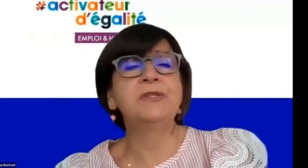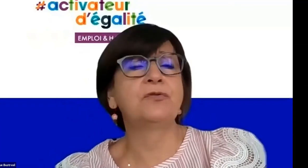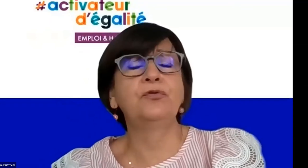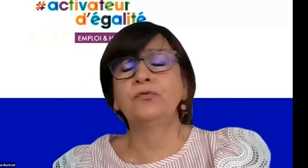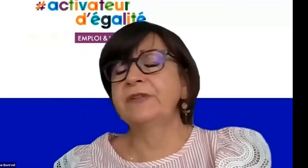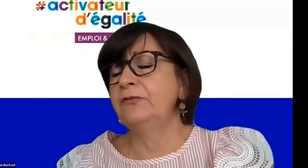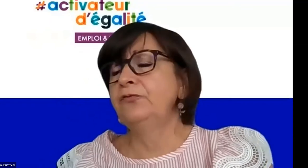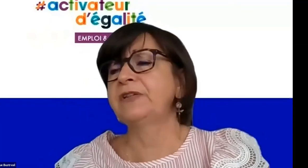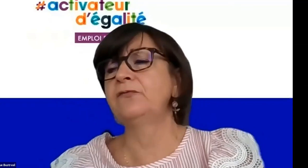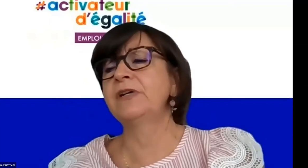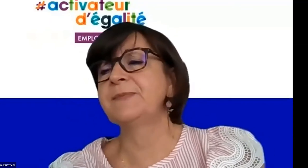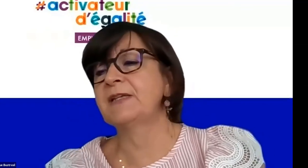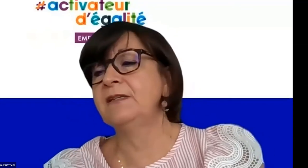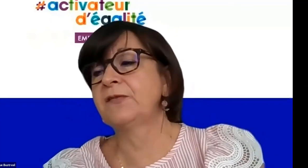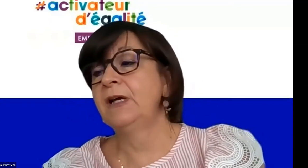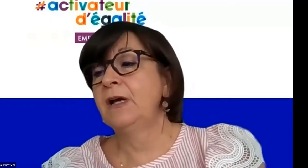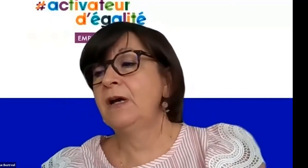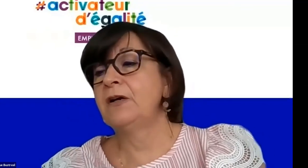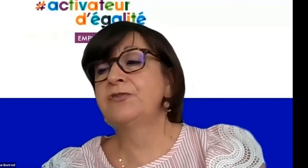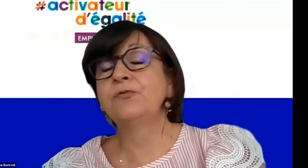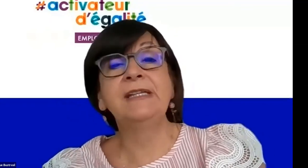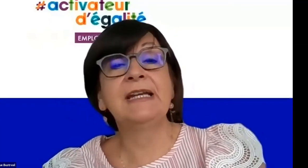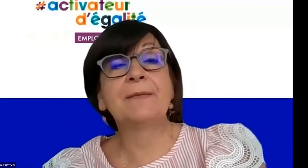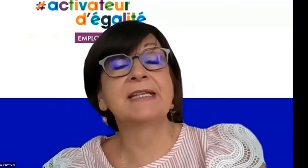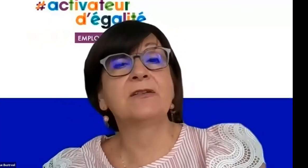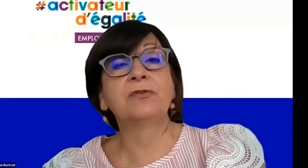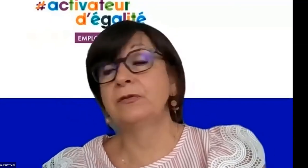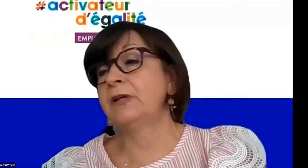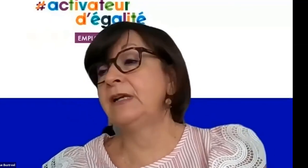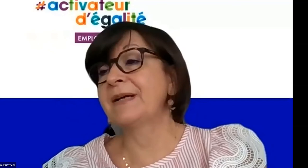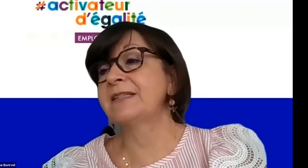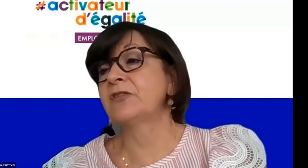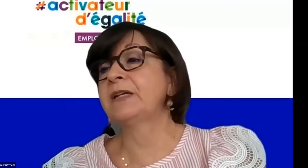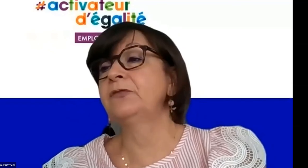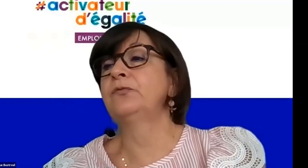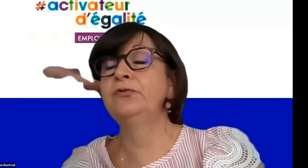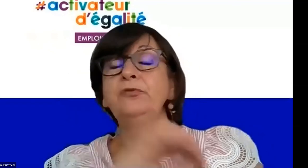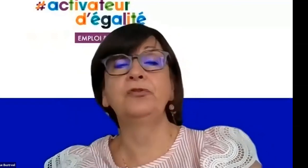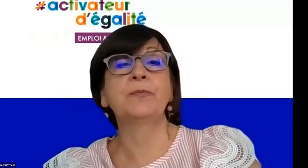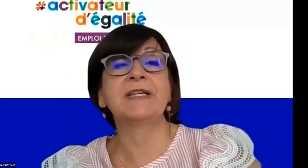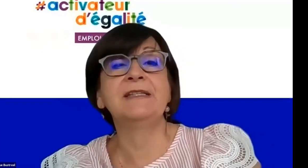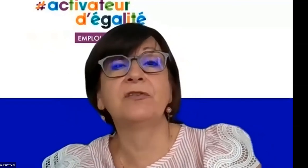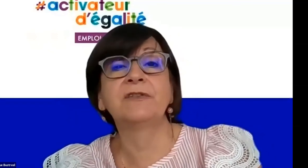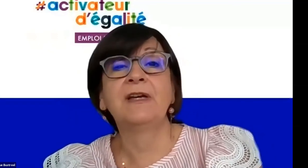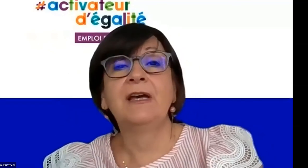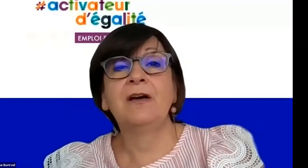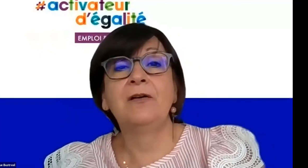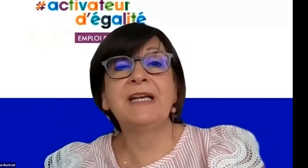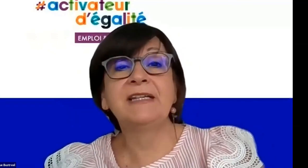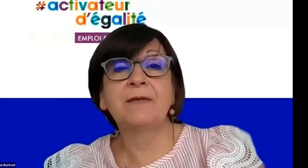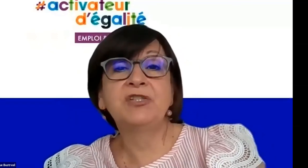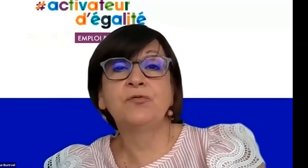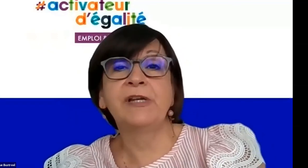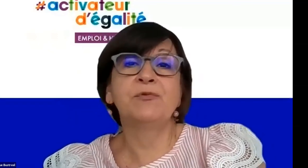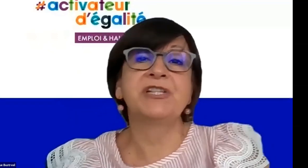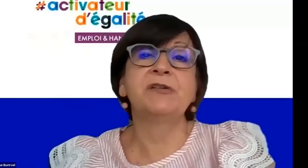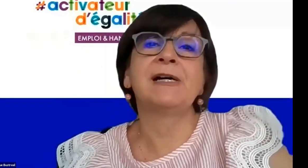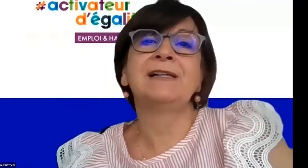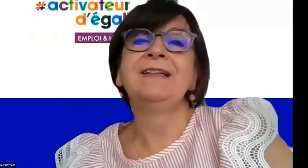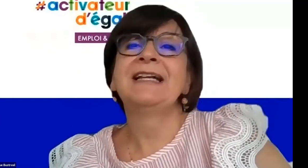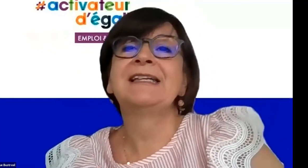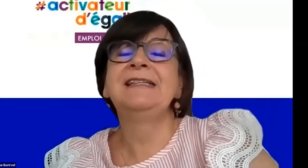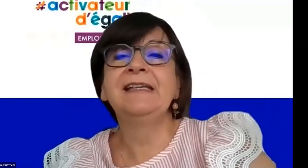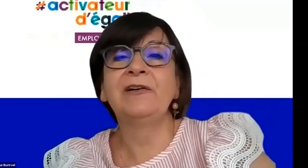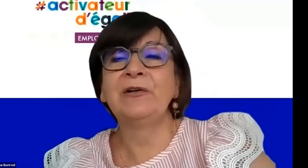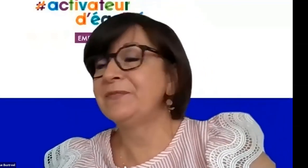la conduite de nos travaux respectifs. Souligner la présence de notre présidente Malika